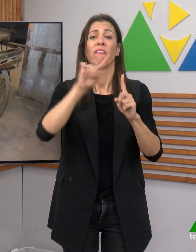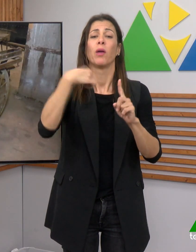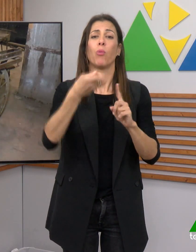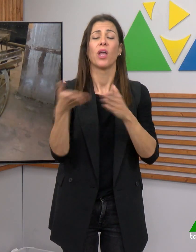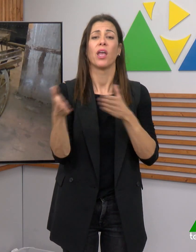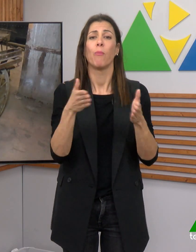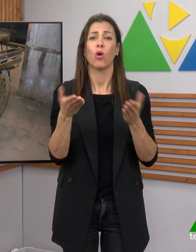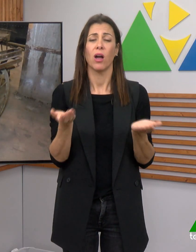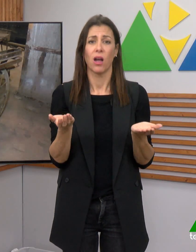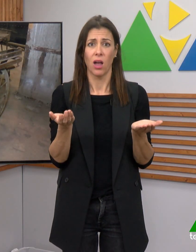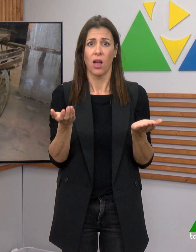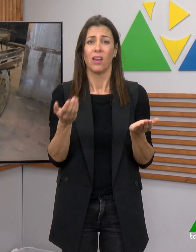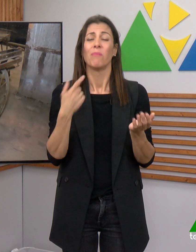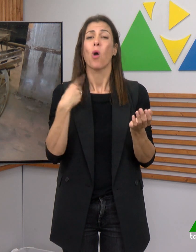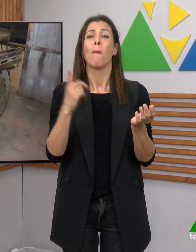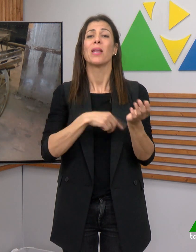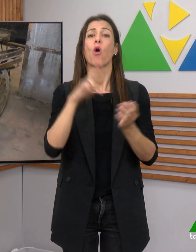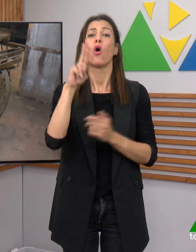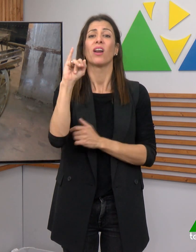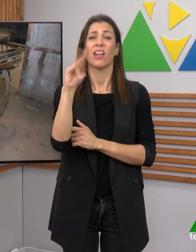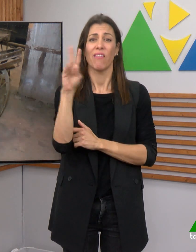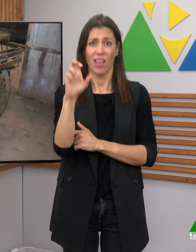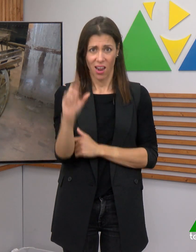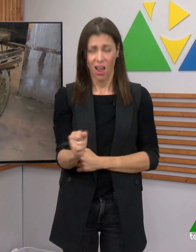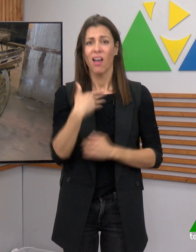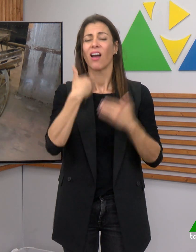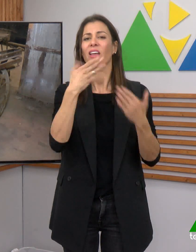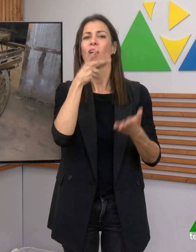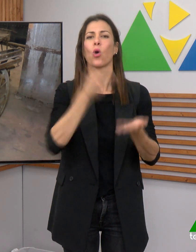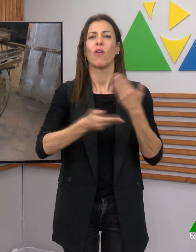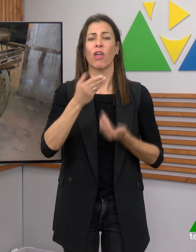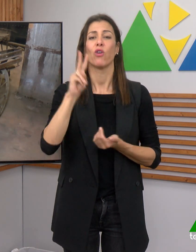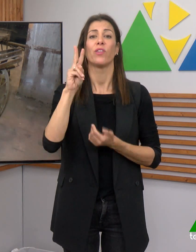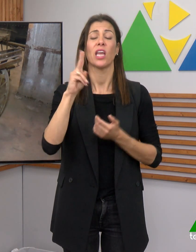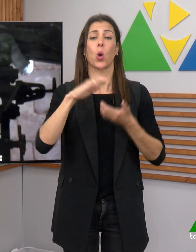época de Primo de Rivera, gracias a la colaboración de la